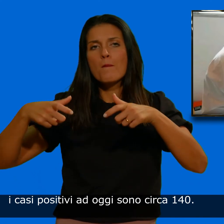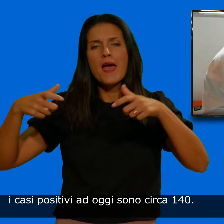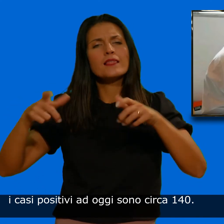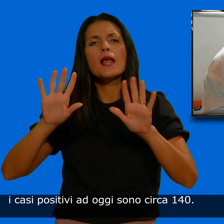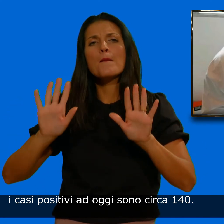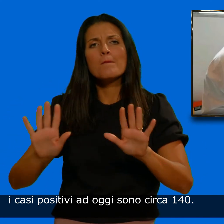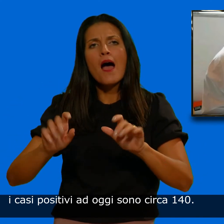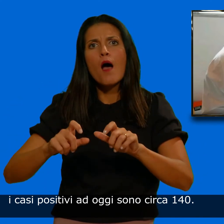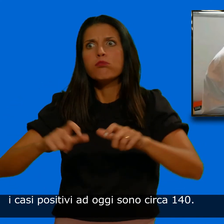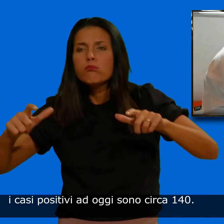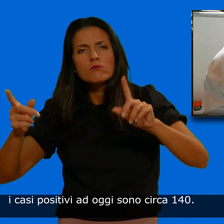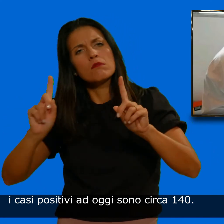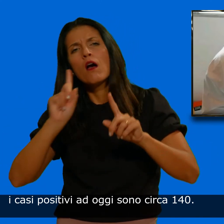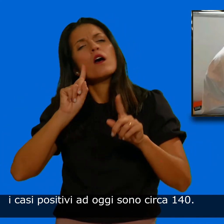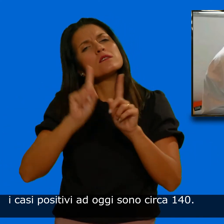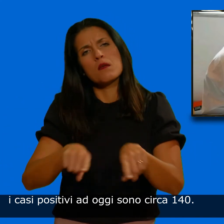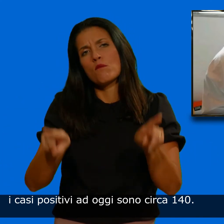positivi ad oggi sono circa 140